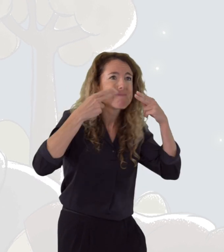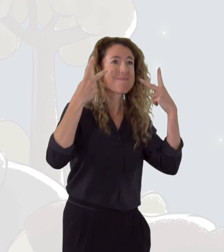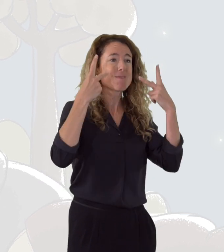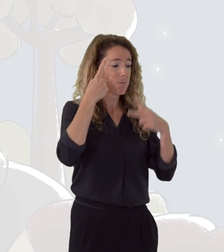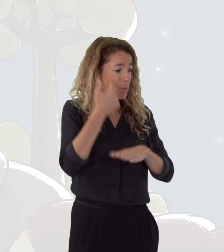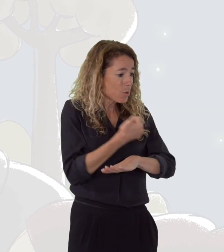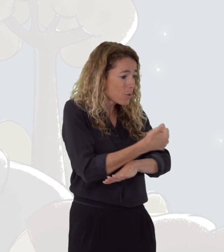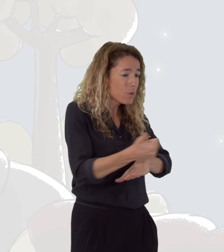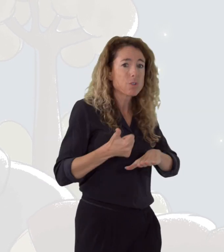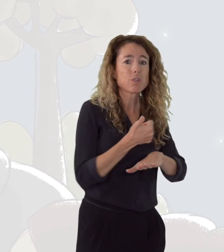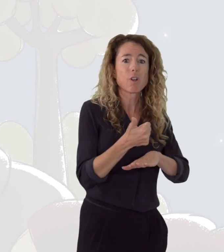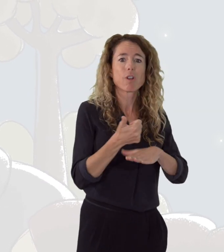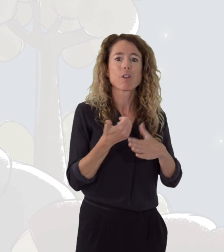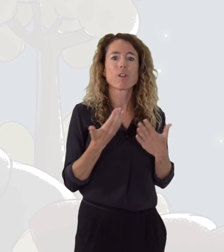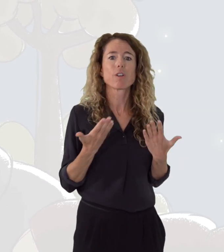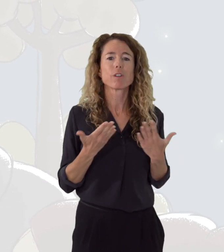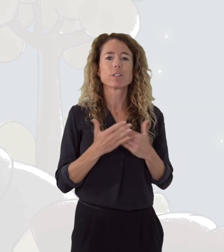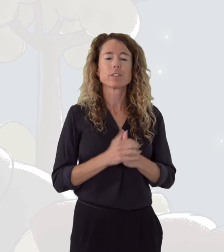rester éveillé, même pendant 1 heure ?